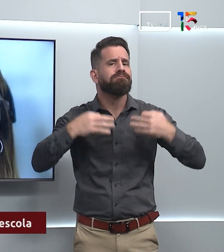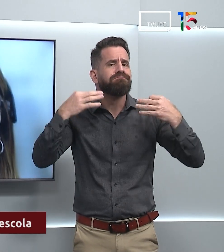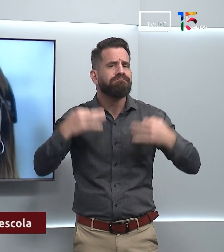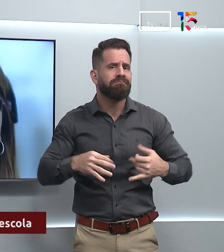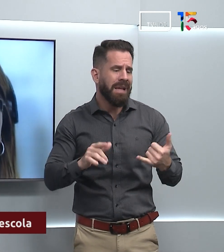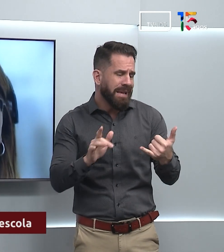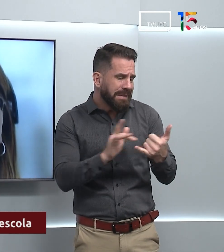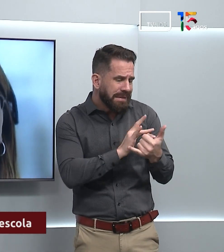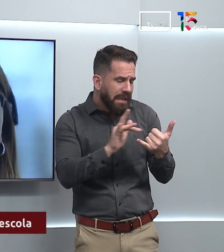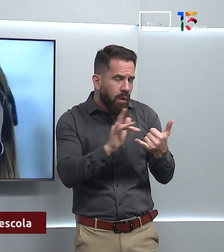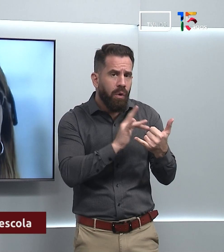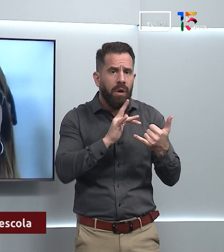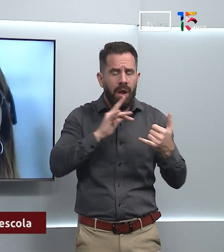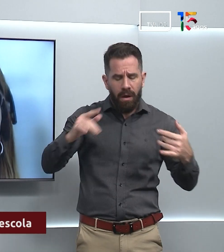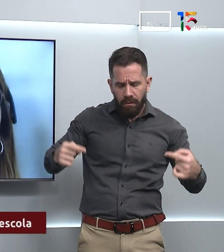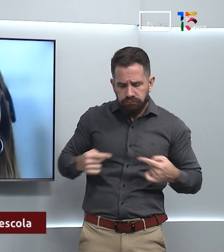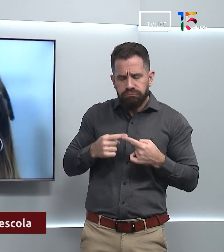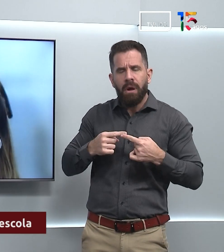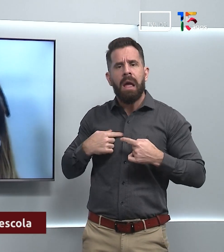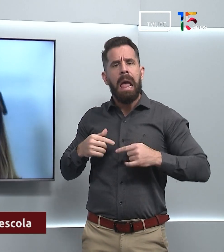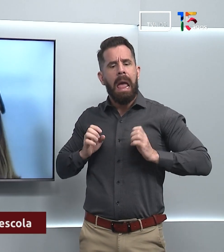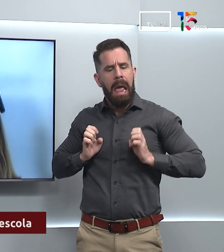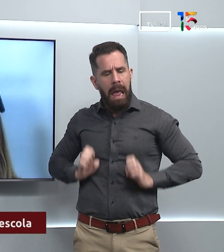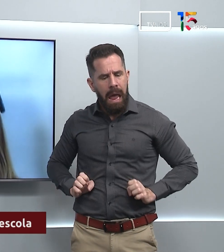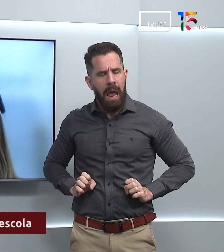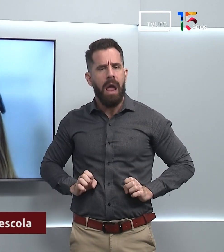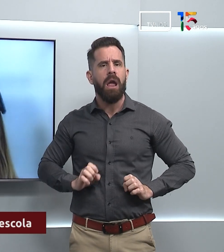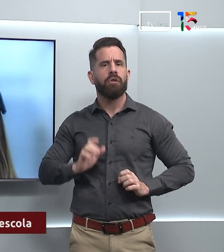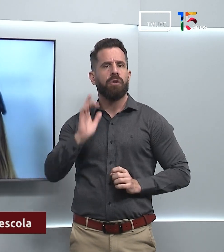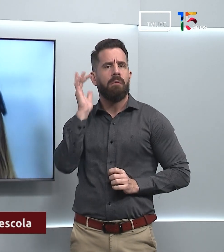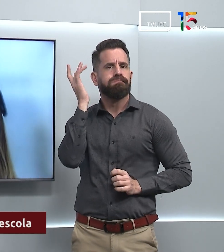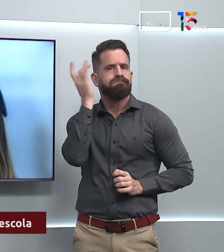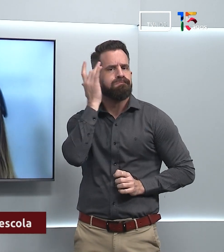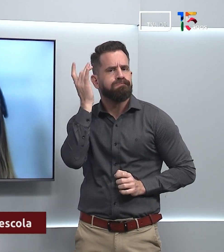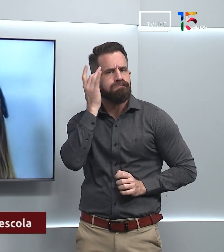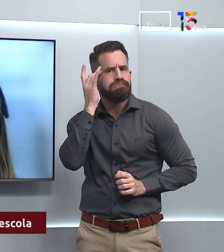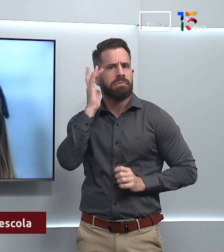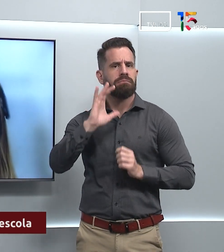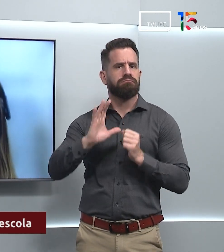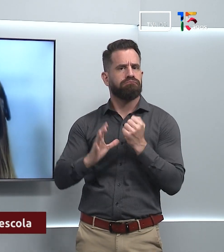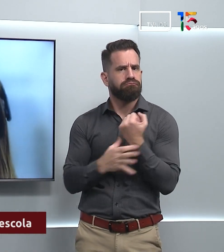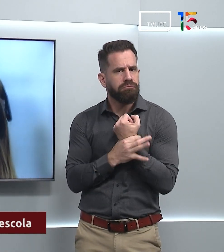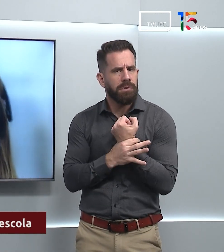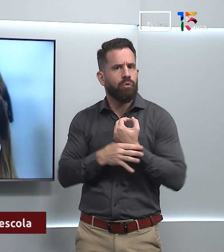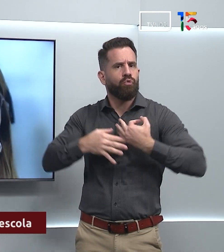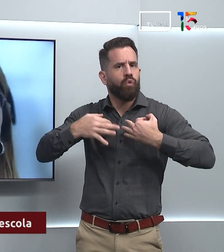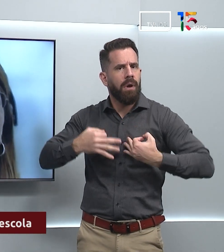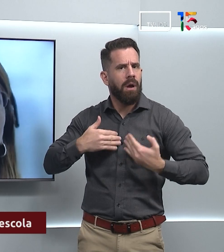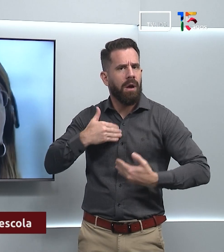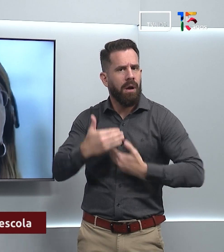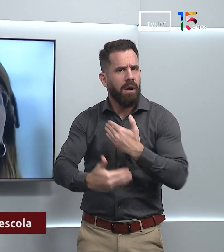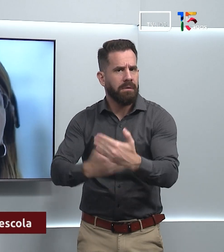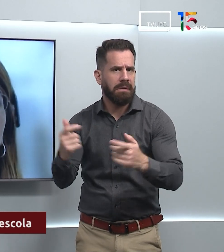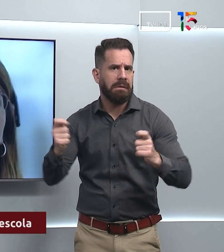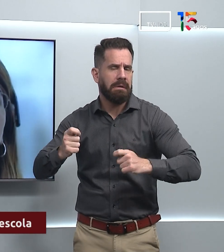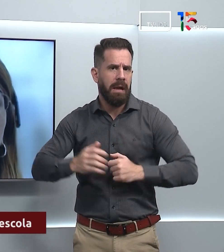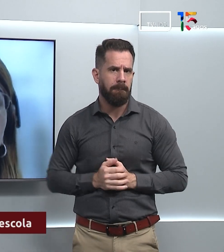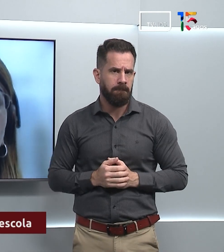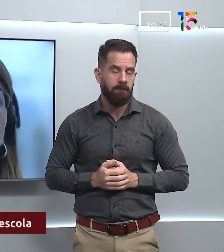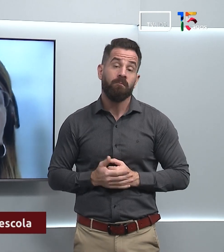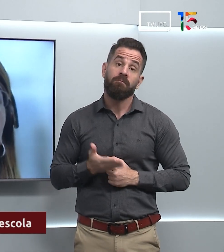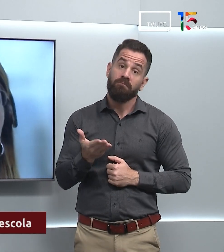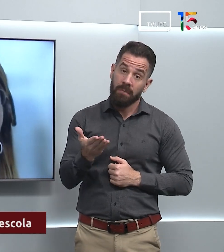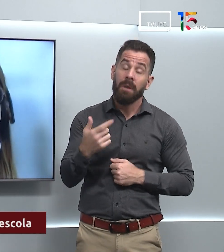ética, responsiva e com segurança, né? E para isso a gente precisa implementar de fato nas